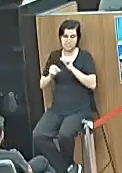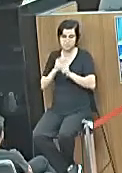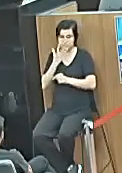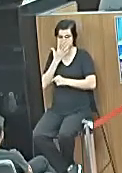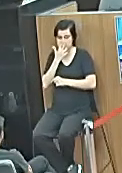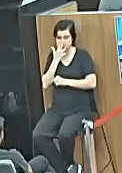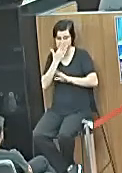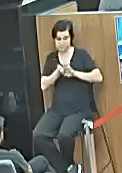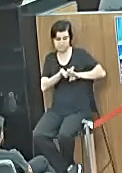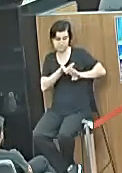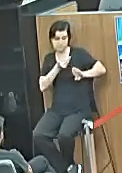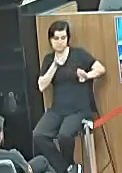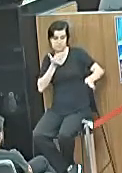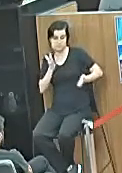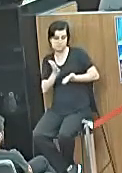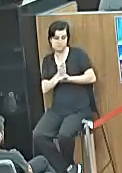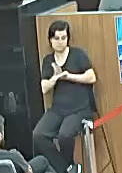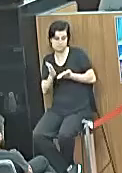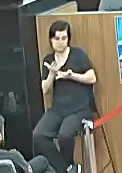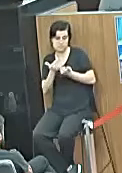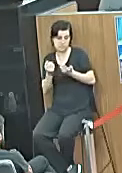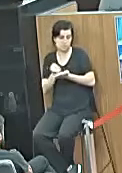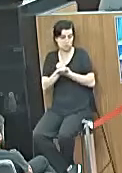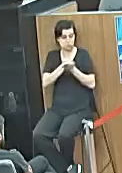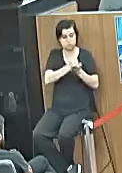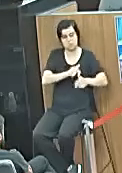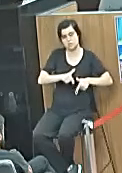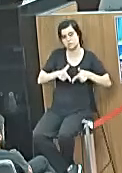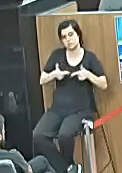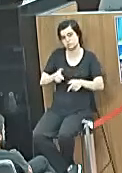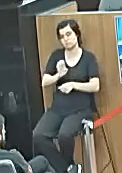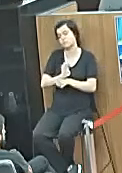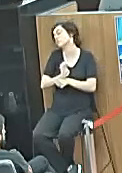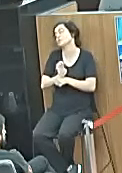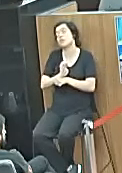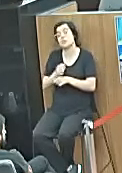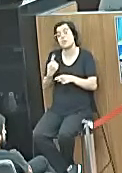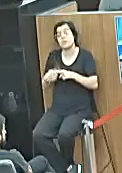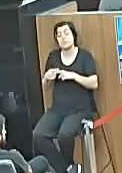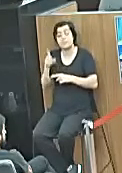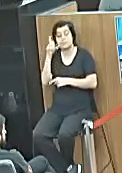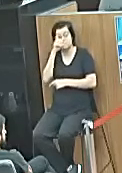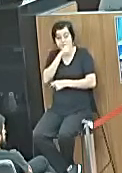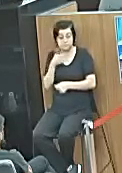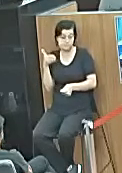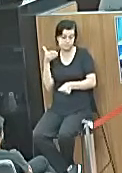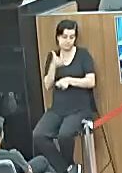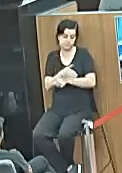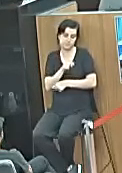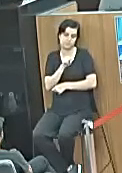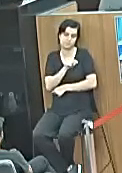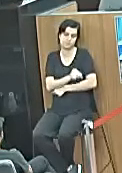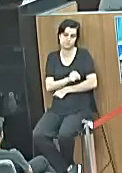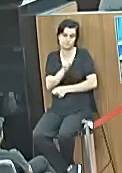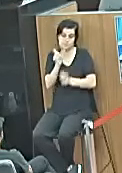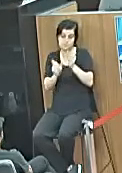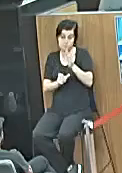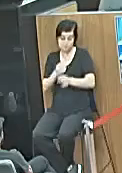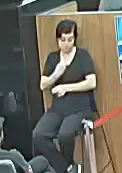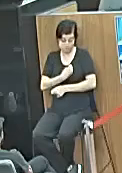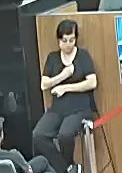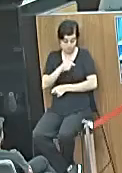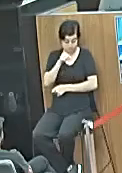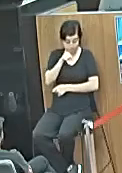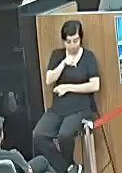certa forma de algumas ações e outras coisas do estado porque dificulta ainda mais o acesso para aqueles que vivem nessa região